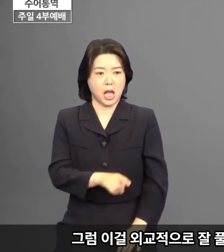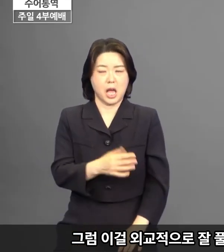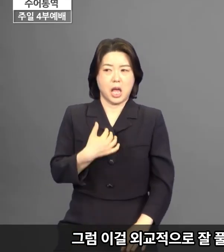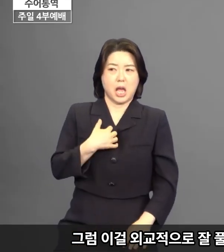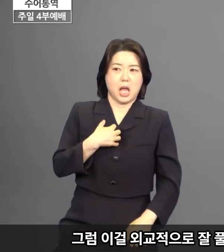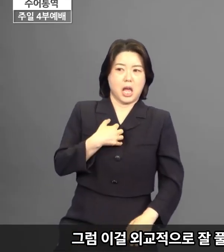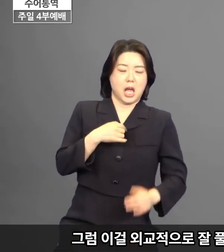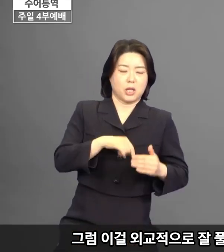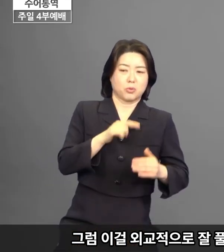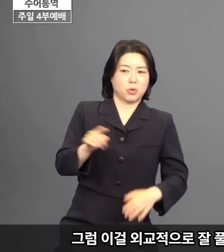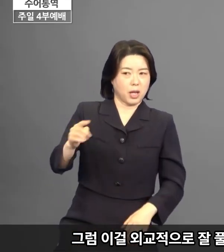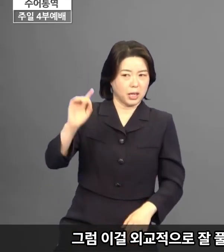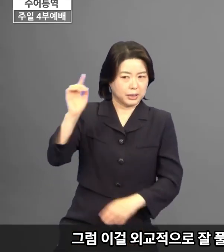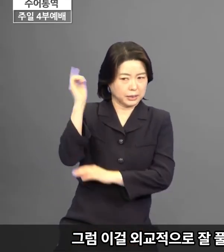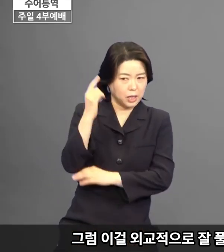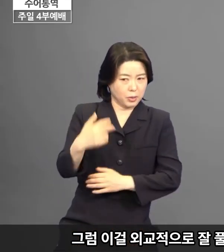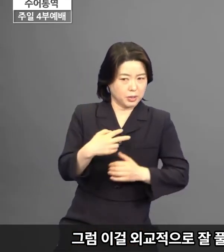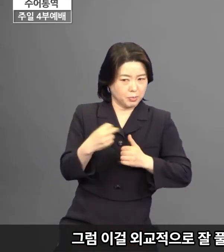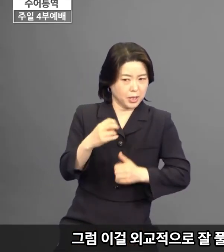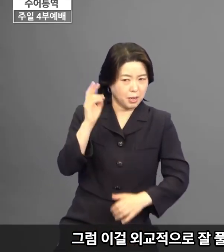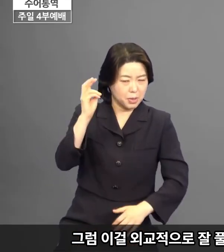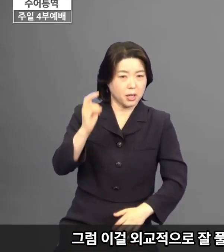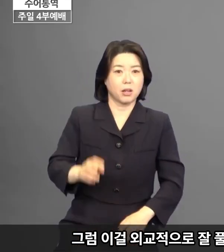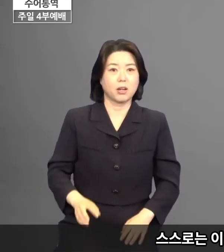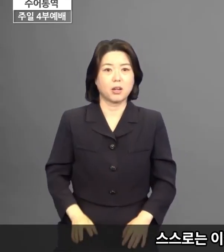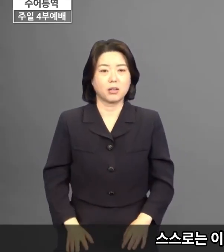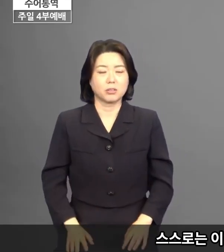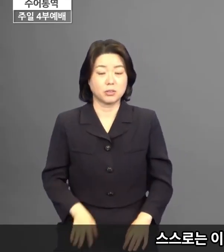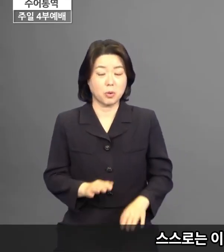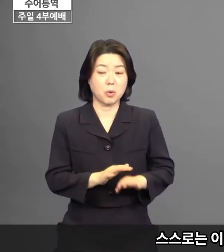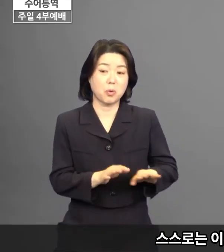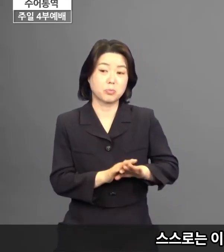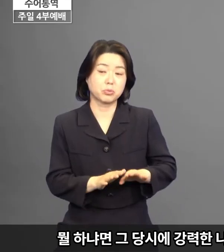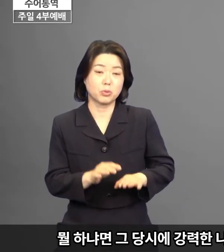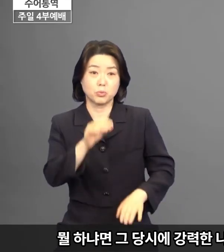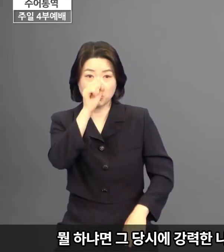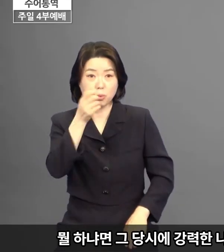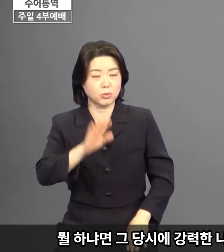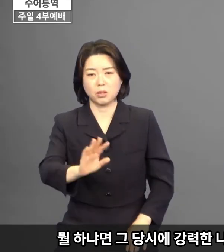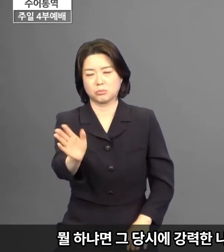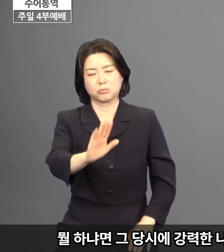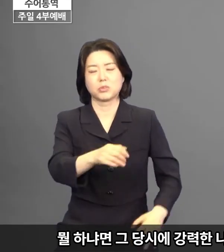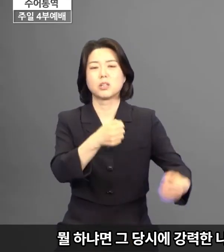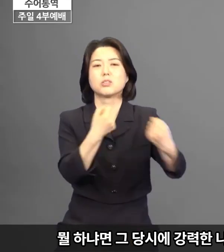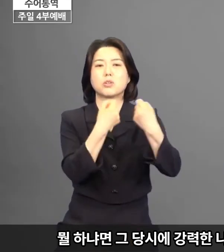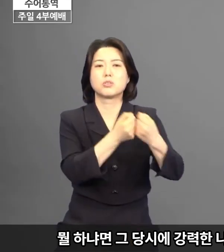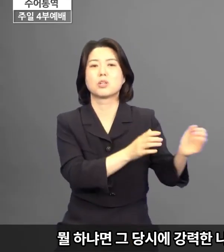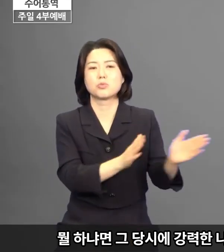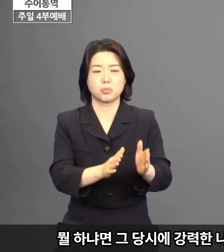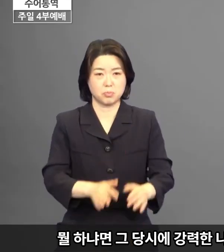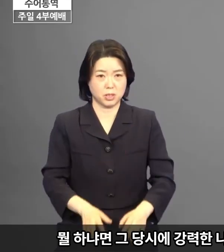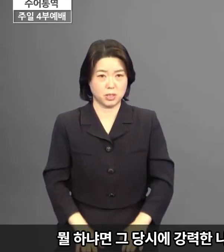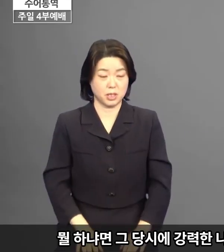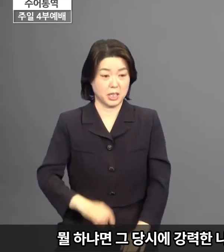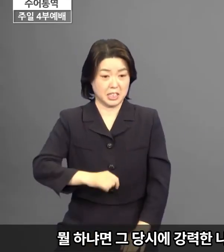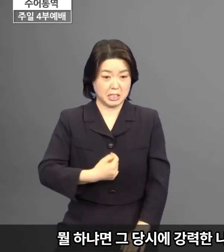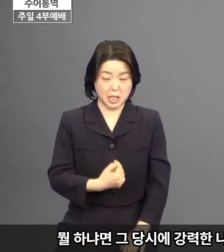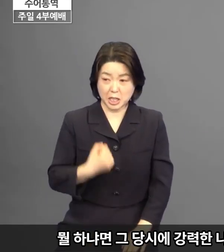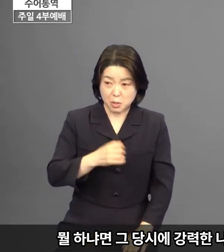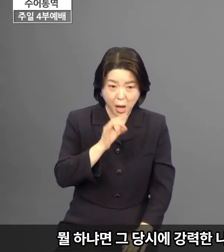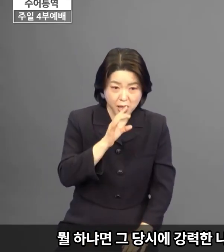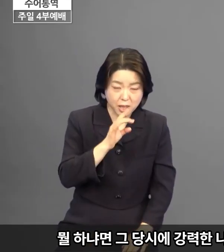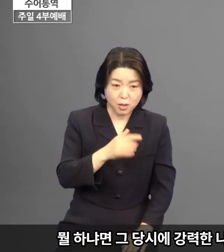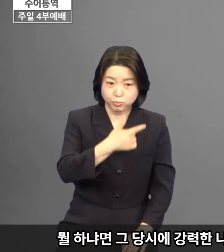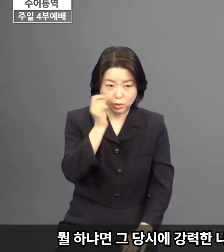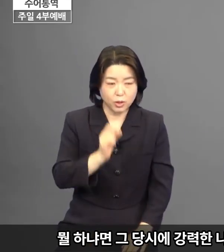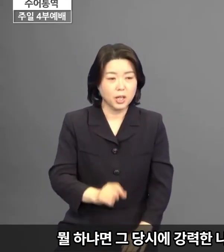이걸 외교적으로 잘 풀어야 되는데 전쟁을 준비합니다. 그러니까 스스로는 이길 수가 없으니까 뭘 하냐면 그 당시에 강력한 나라였던